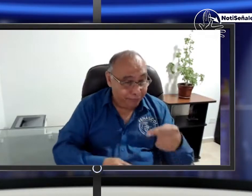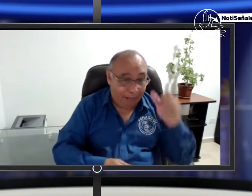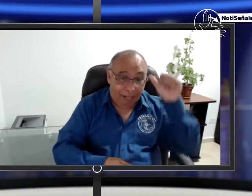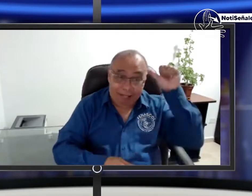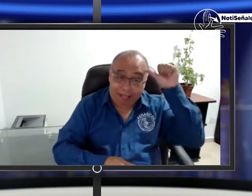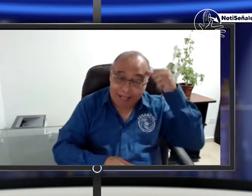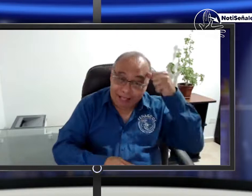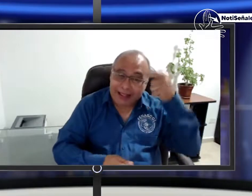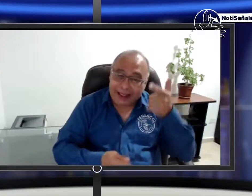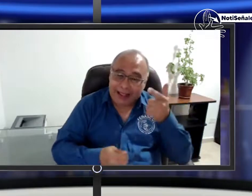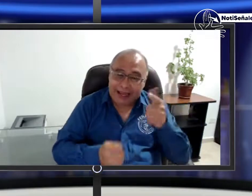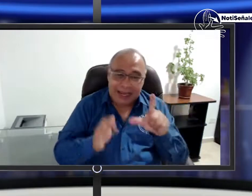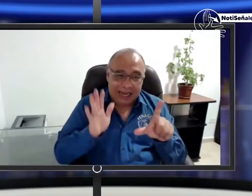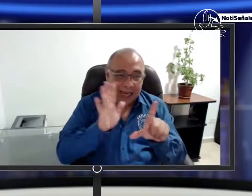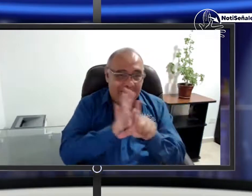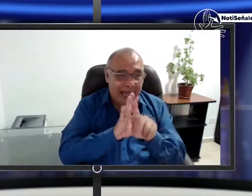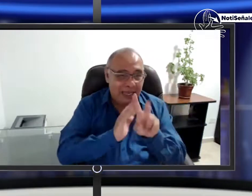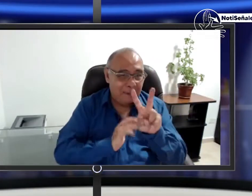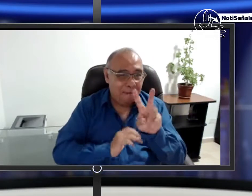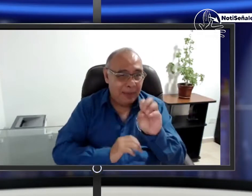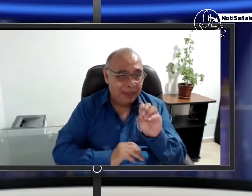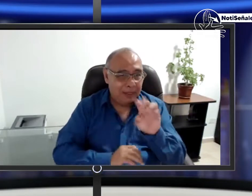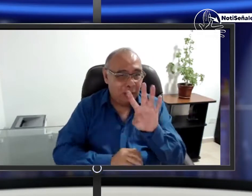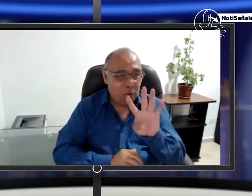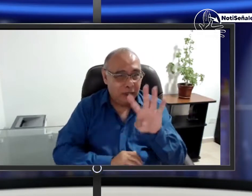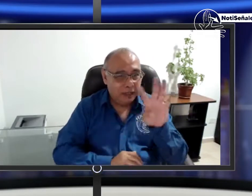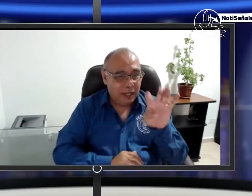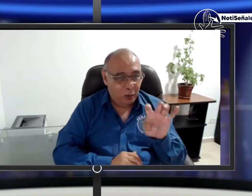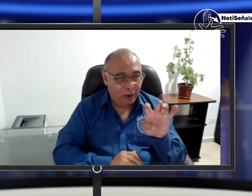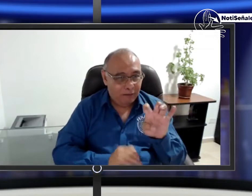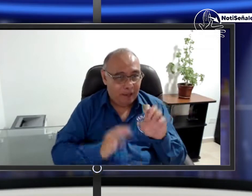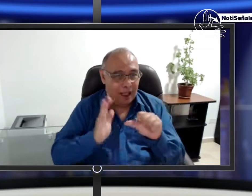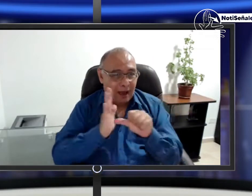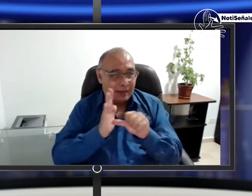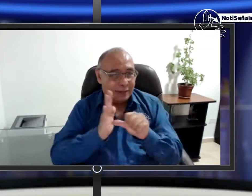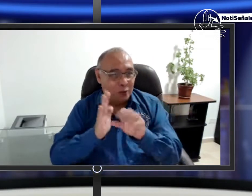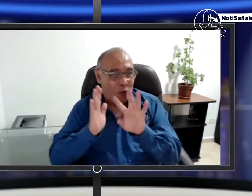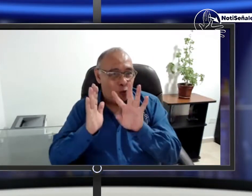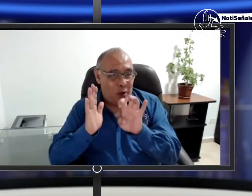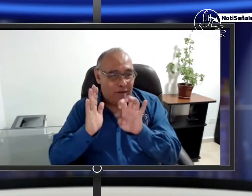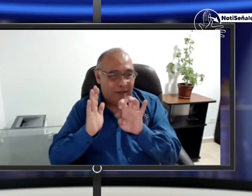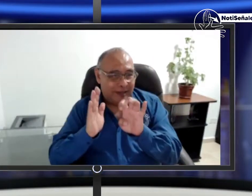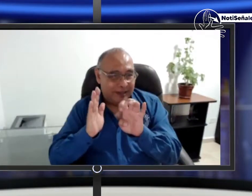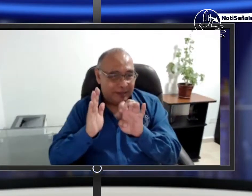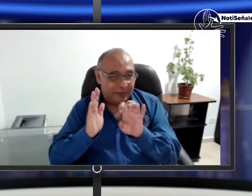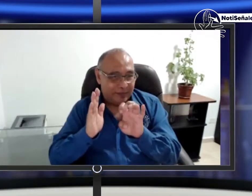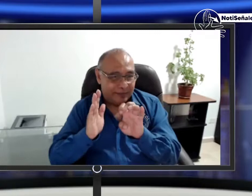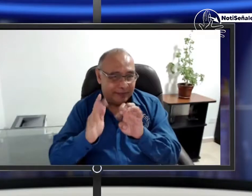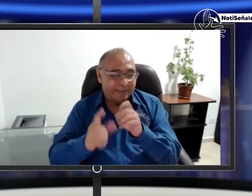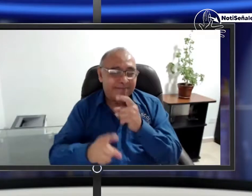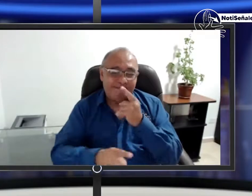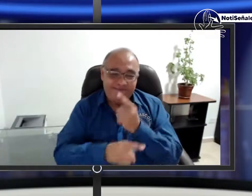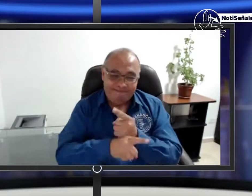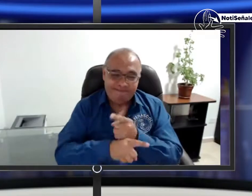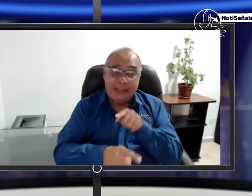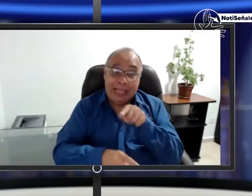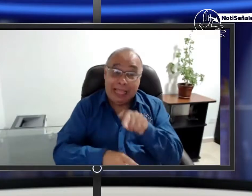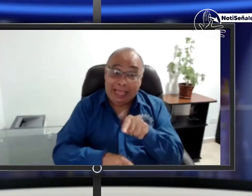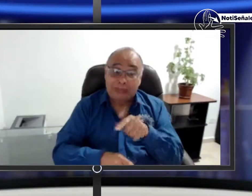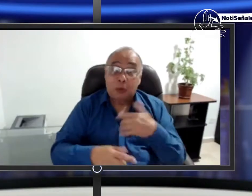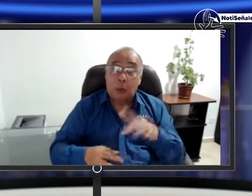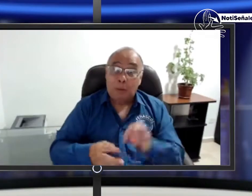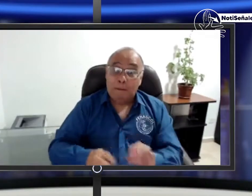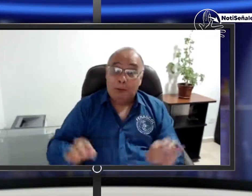en este tiempo y recuerden que la ley 2049 en su